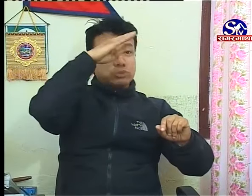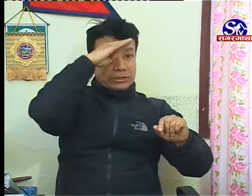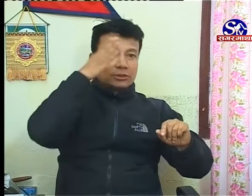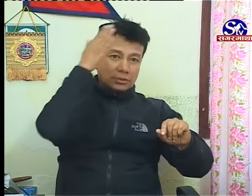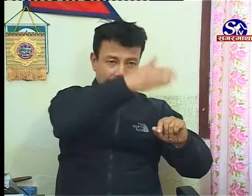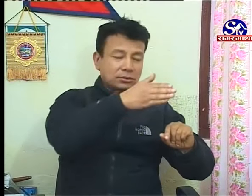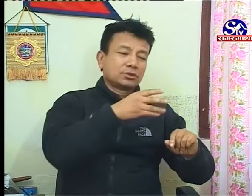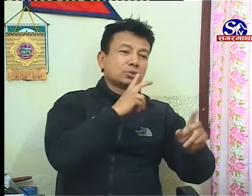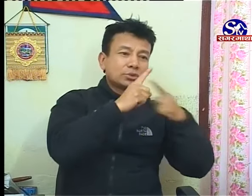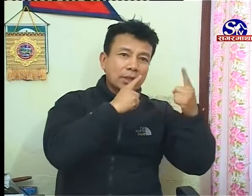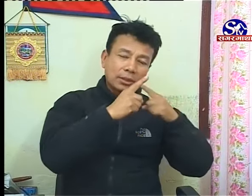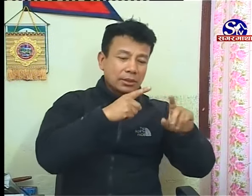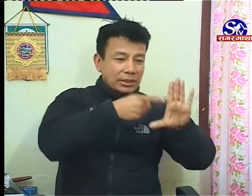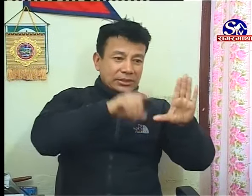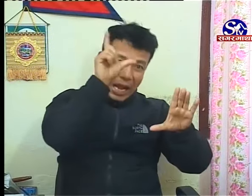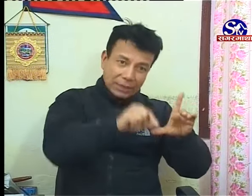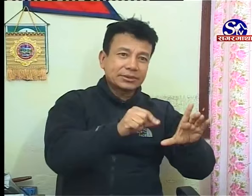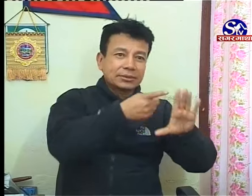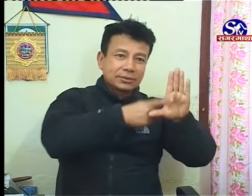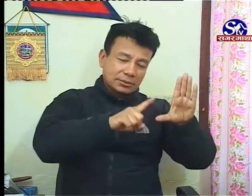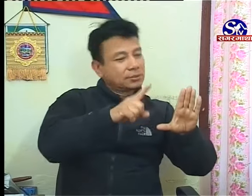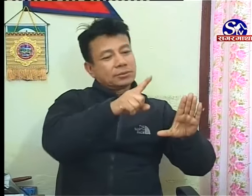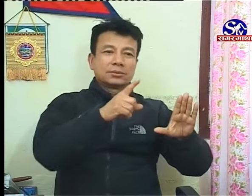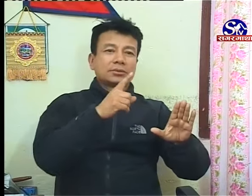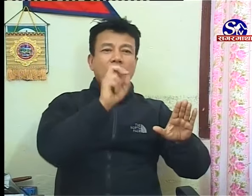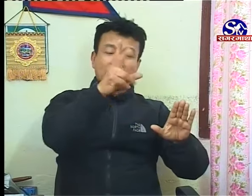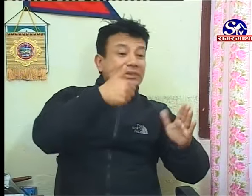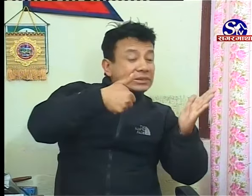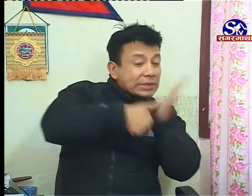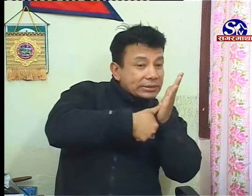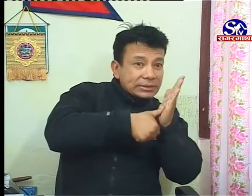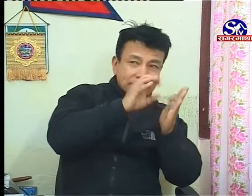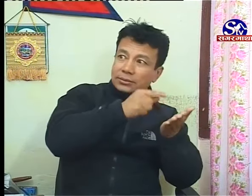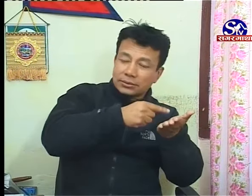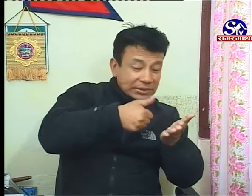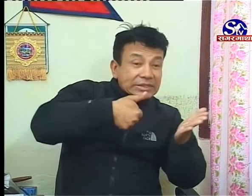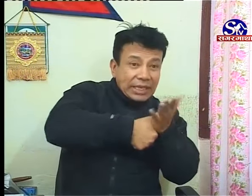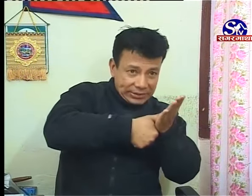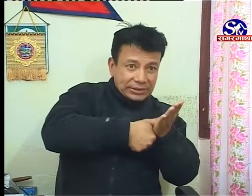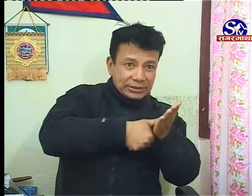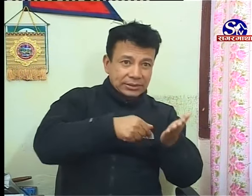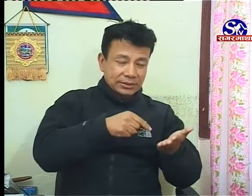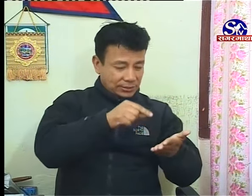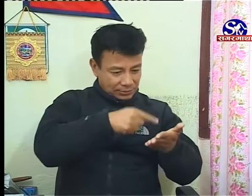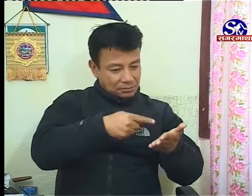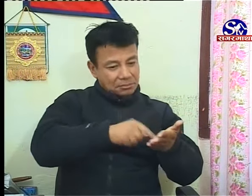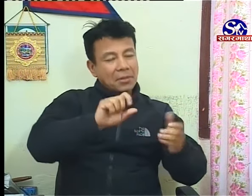चाहिँ लाइसेन्सको व्यवस्था गर्नुपर्छ। हामीले सरकारी क्षेत्रमा पनि यो कुराको चाहिँ आवाज उठाएको छौँ। त्यसपछि